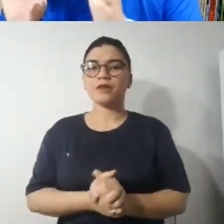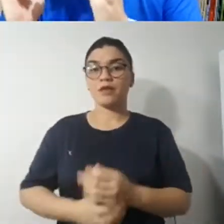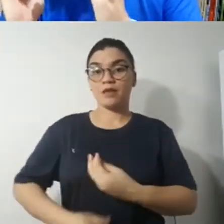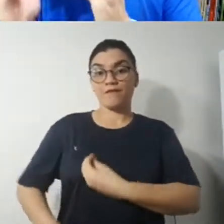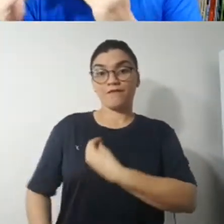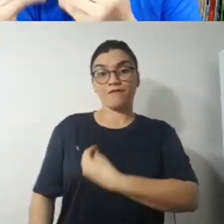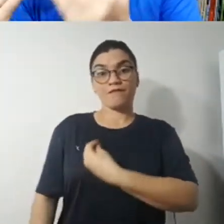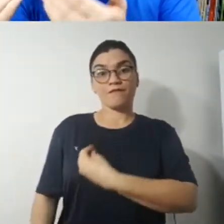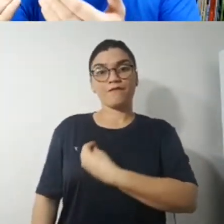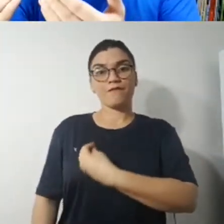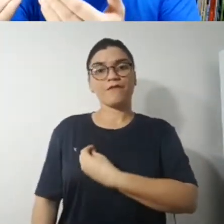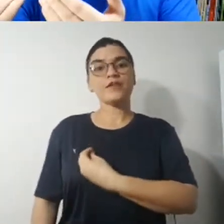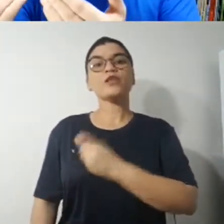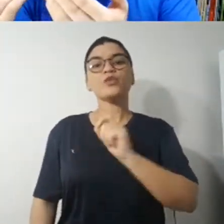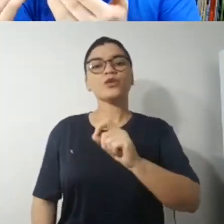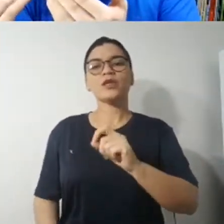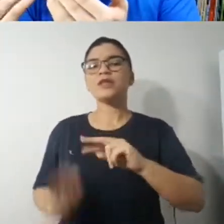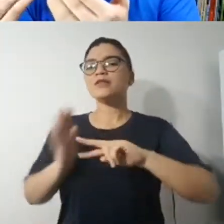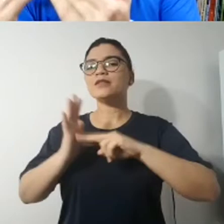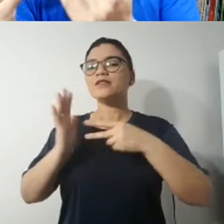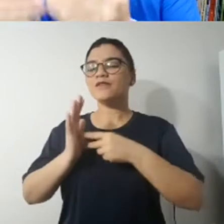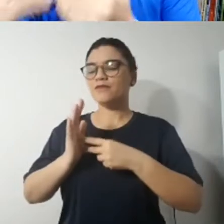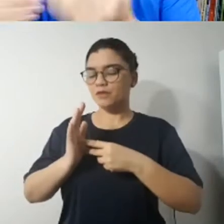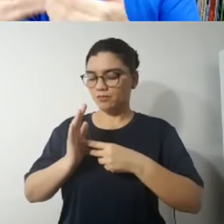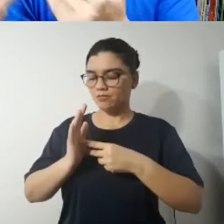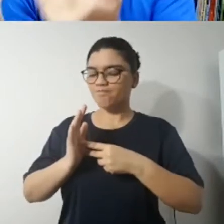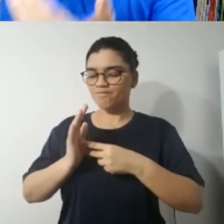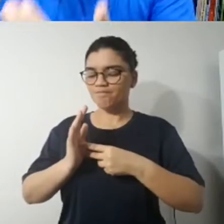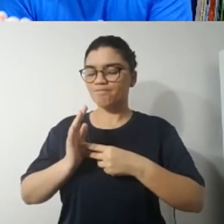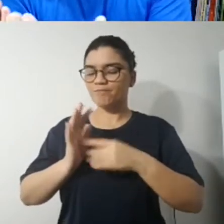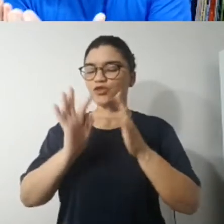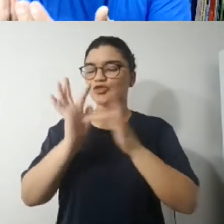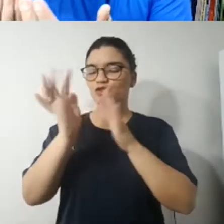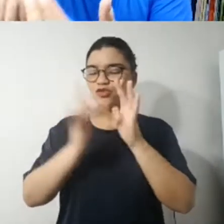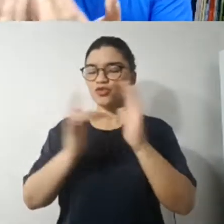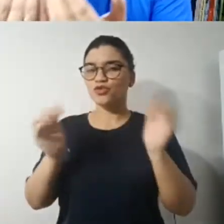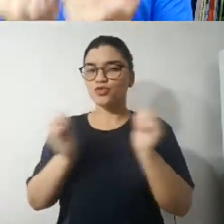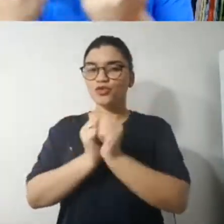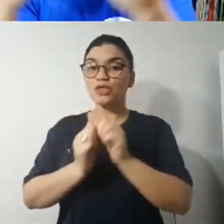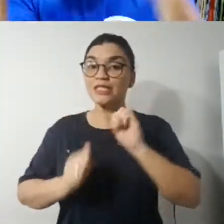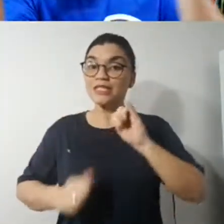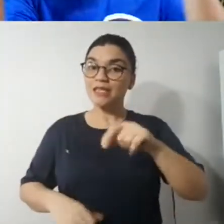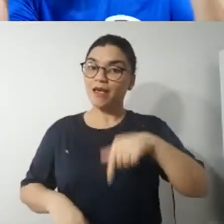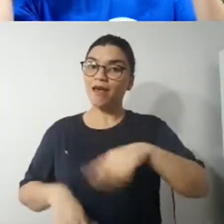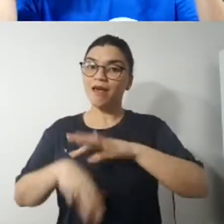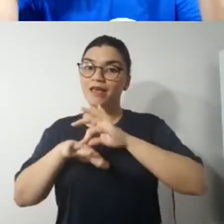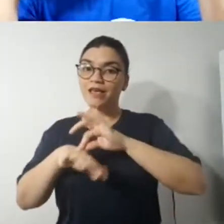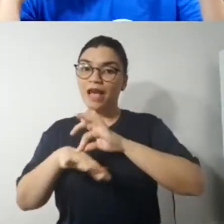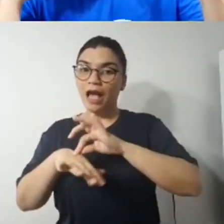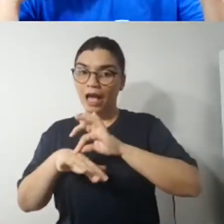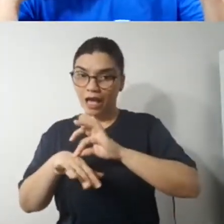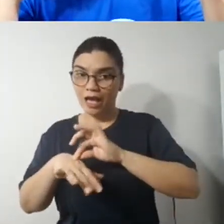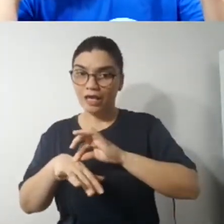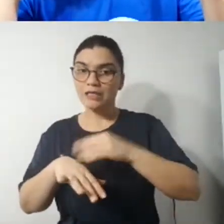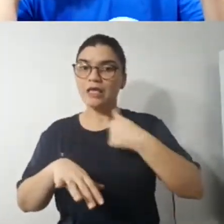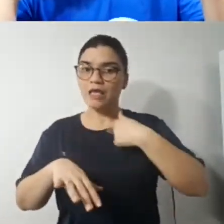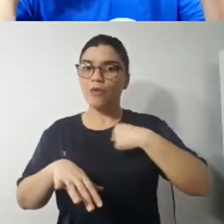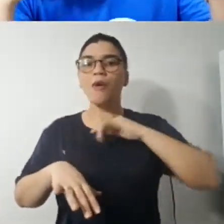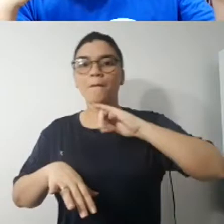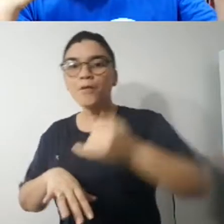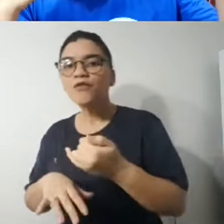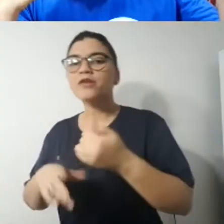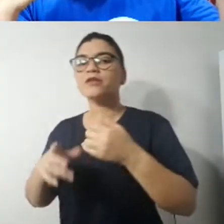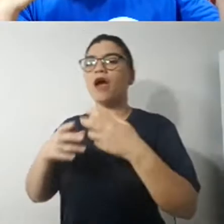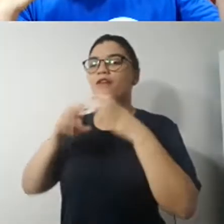se a vida na carne trouxer proveito para a obra de Deus, eu prefiro ficar na carne.